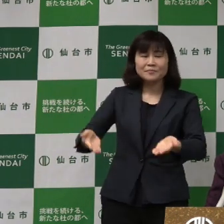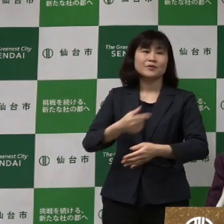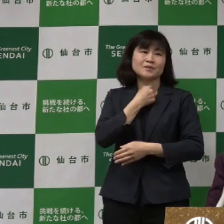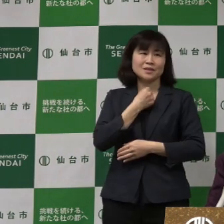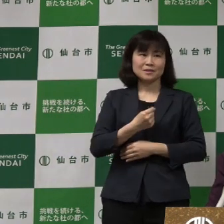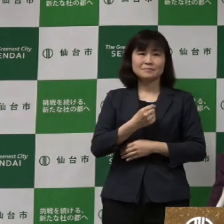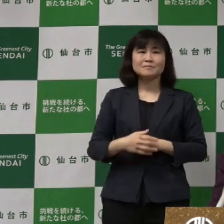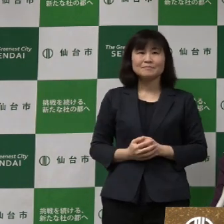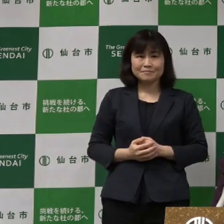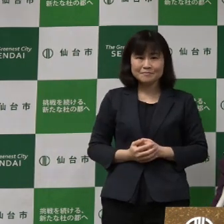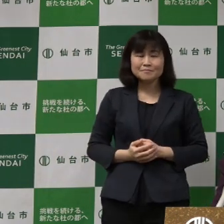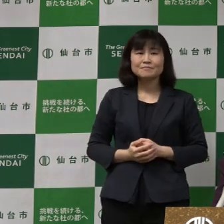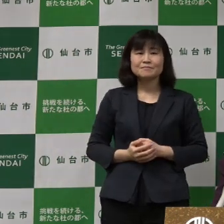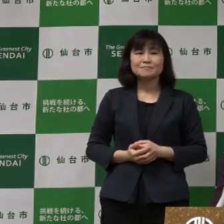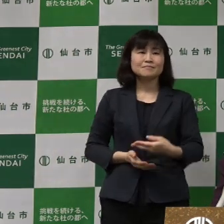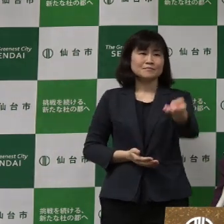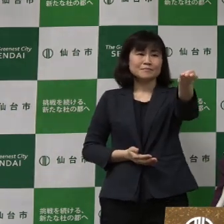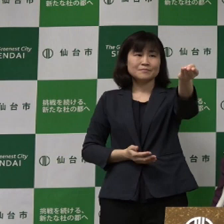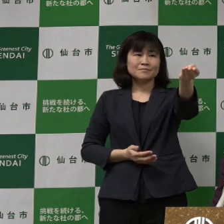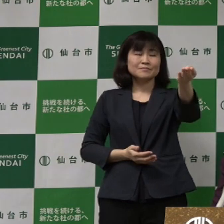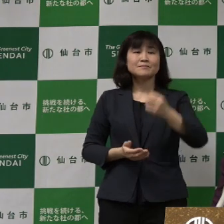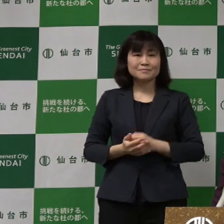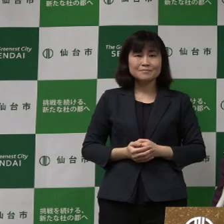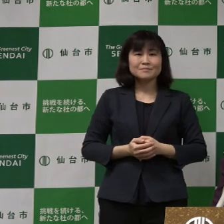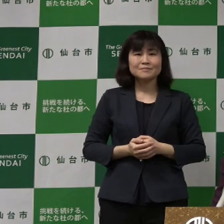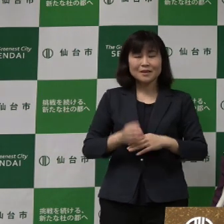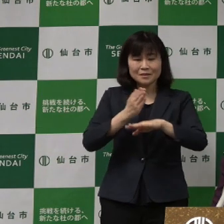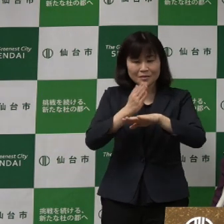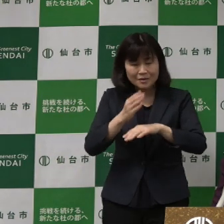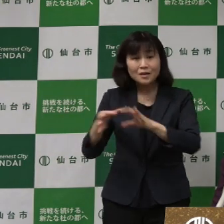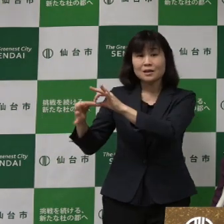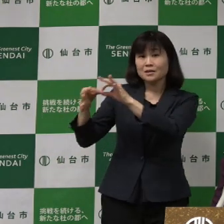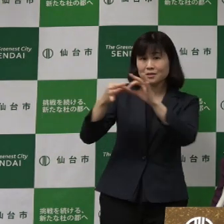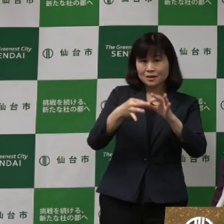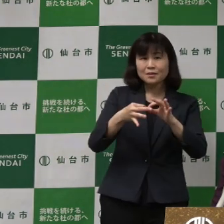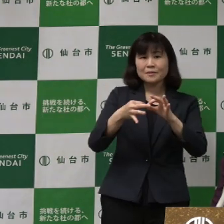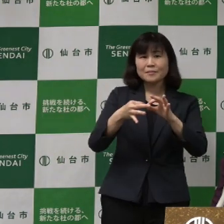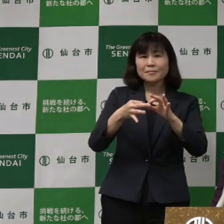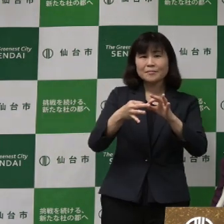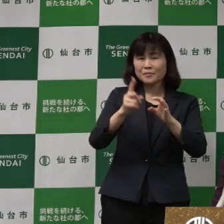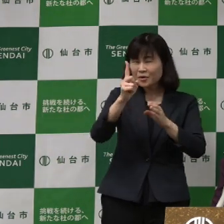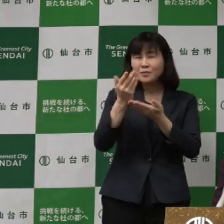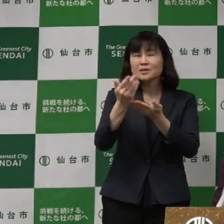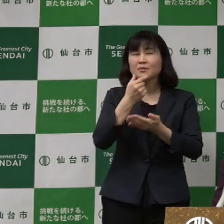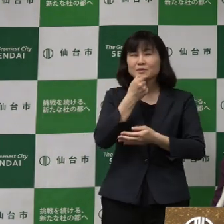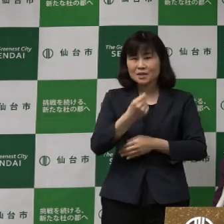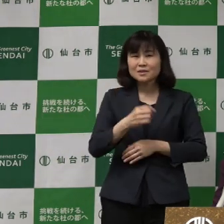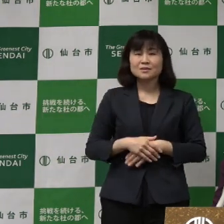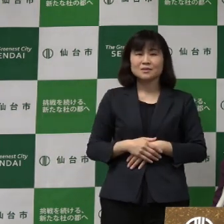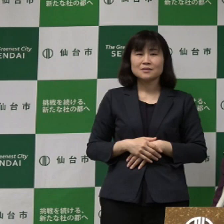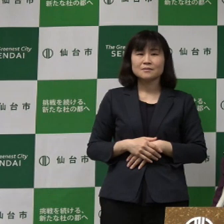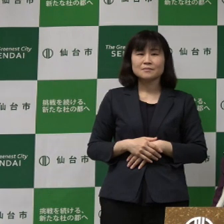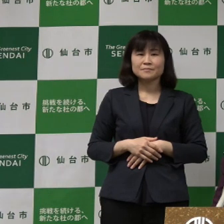。 分かりました。もう一点、これに関連してですね、議会がウクライナへの支援金